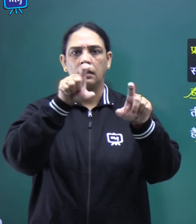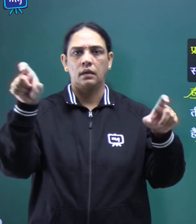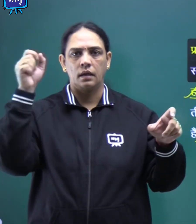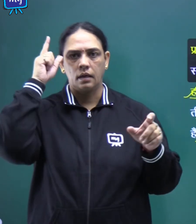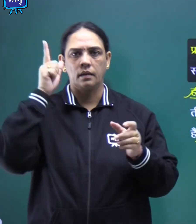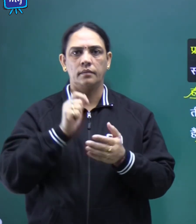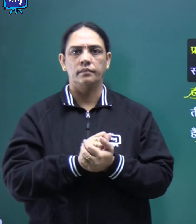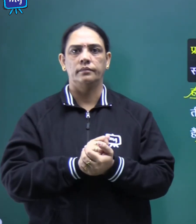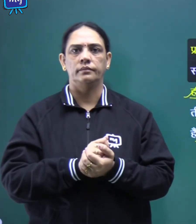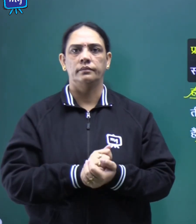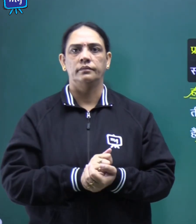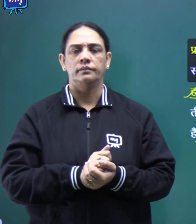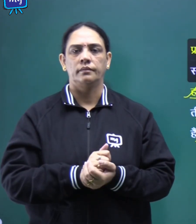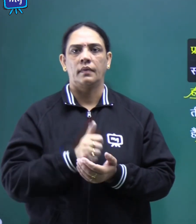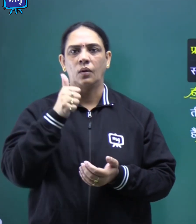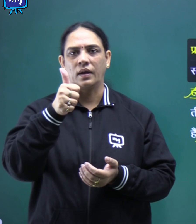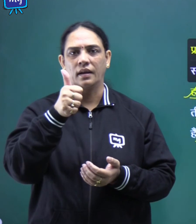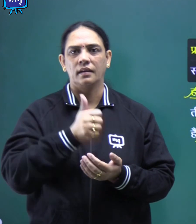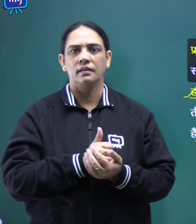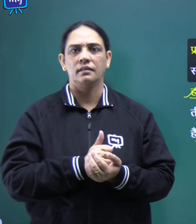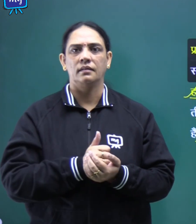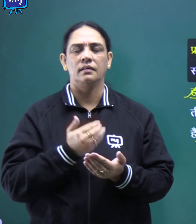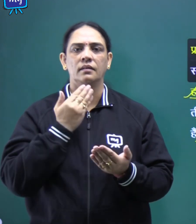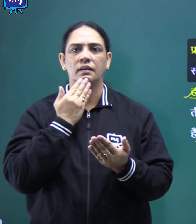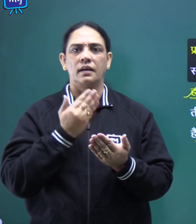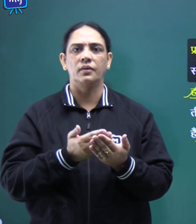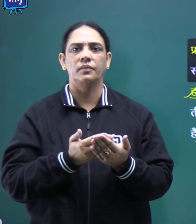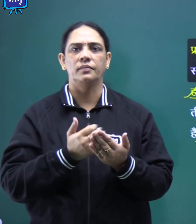समझ आ गया? ओके, थैंक यू।